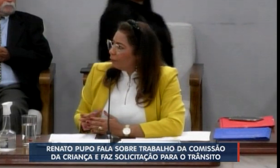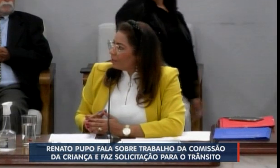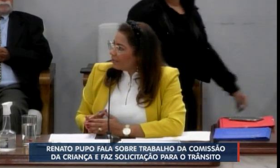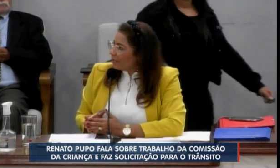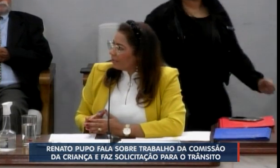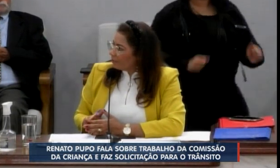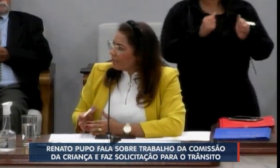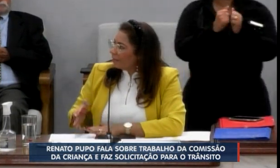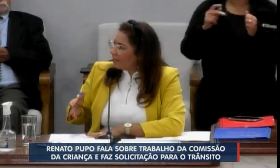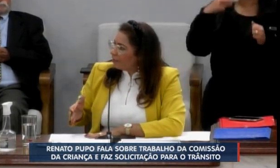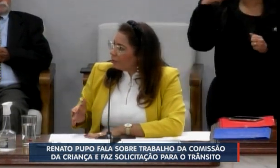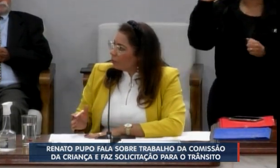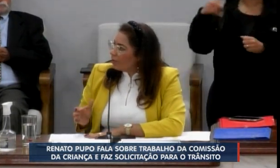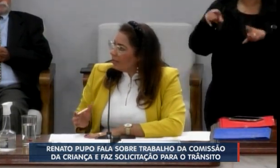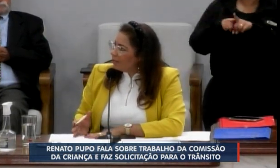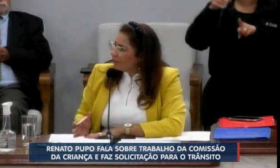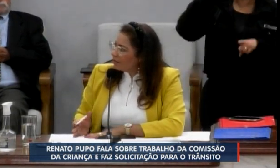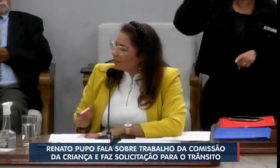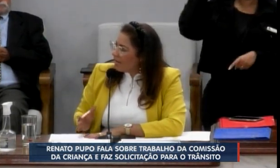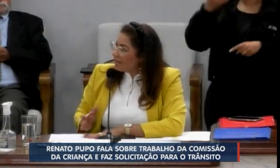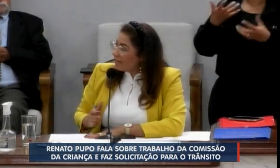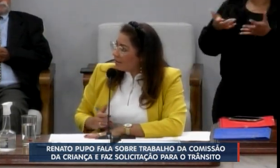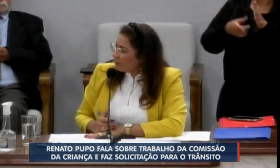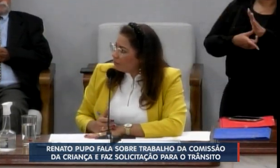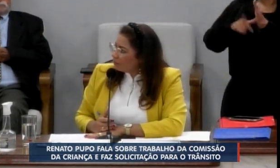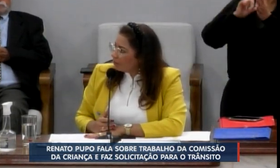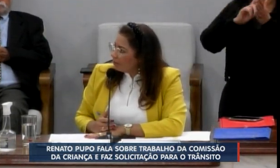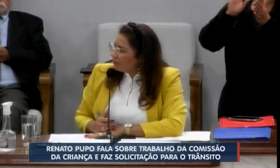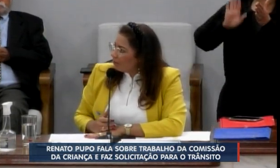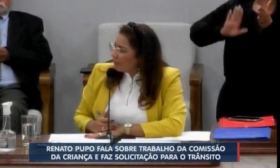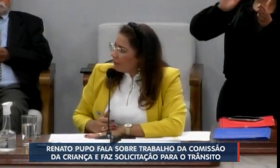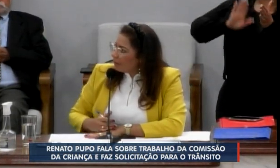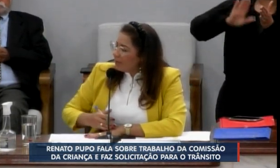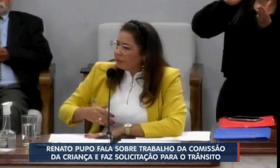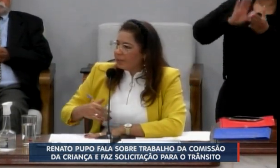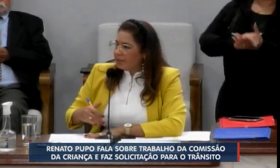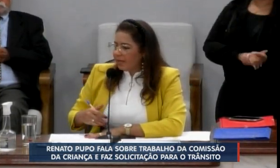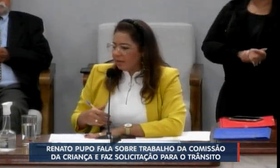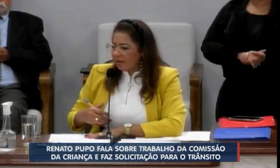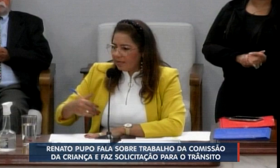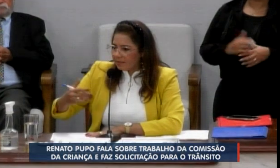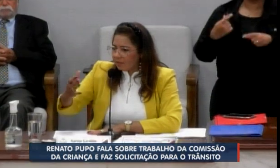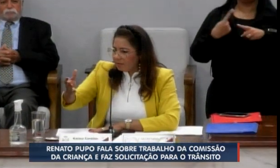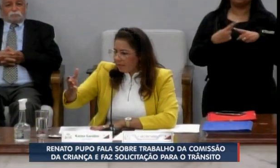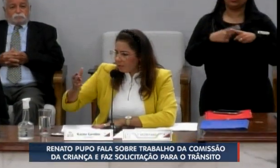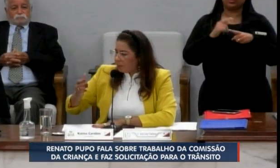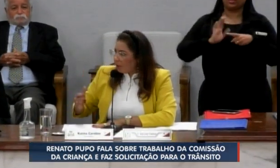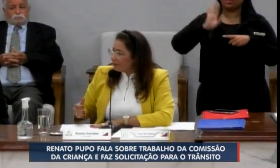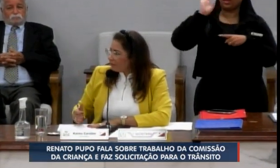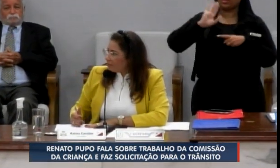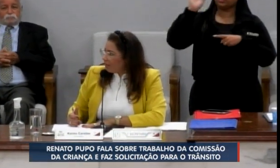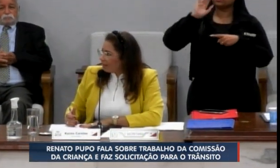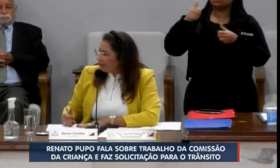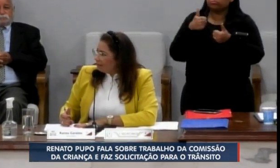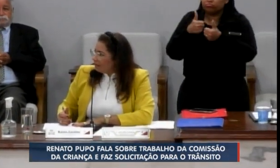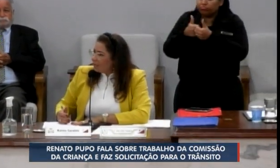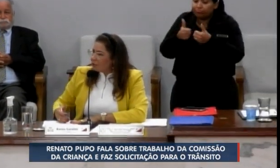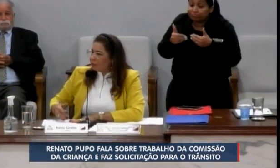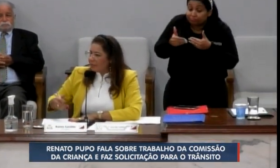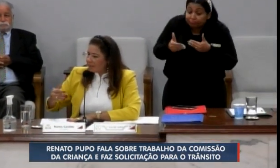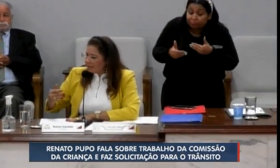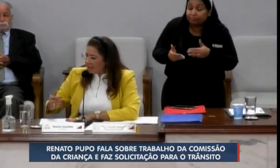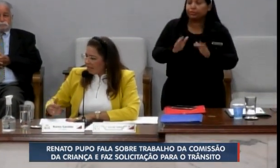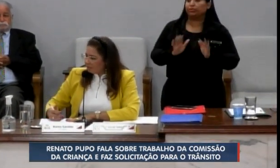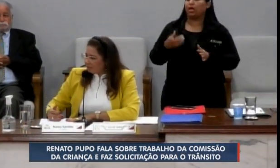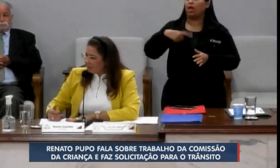que isso fosse já decidido antes da eleição, né? Porque a eleição está às portas já. E a